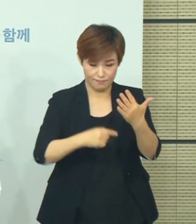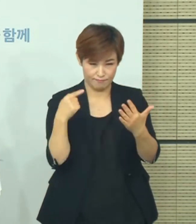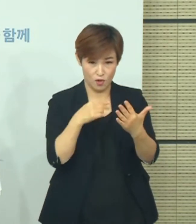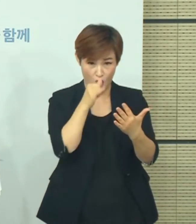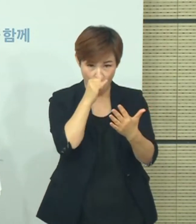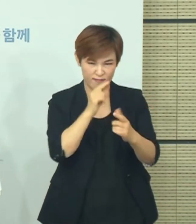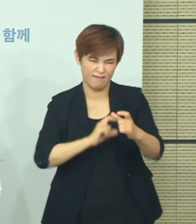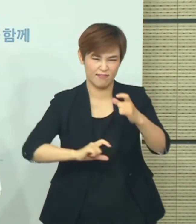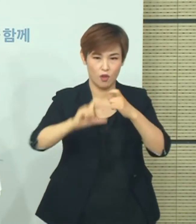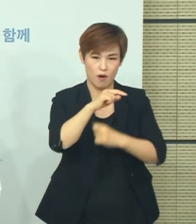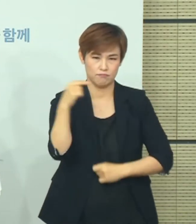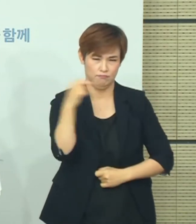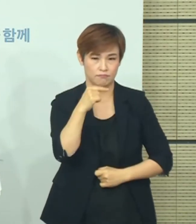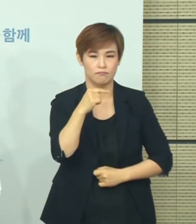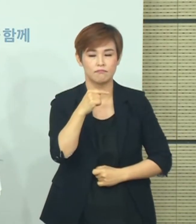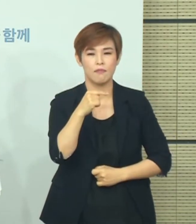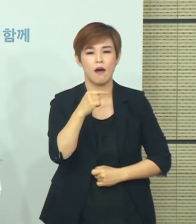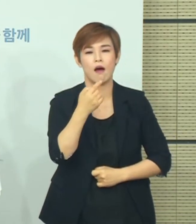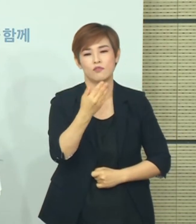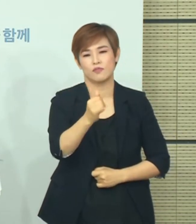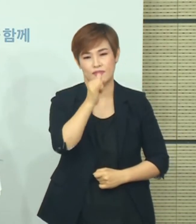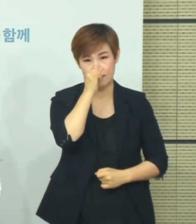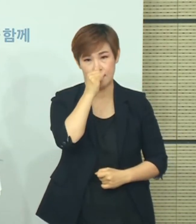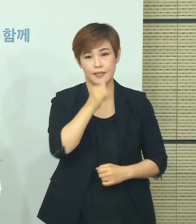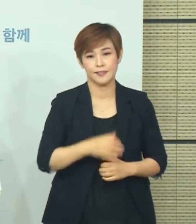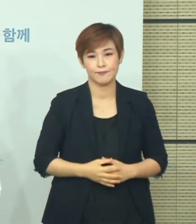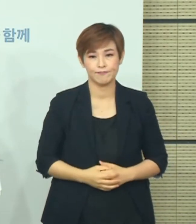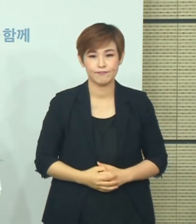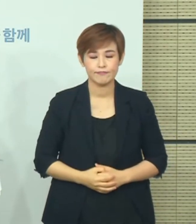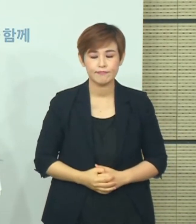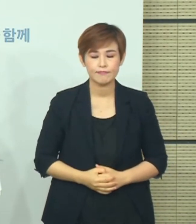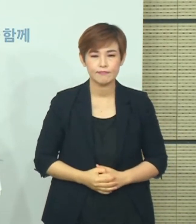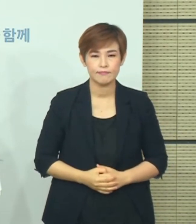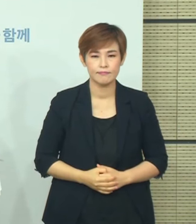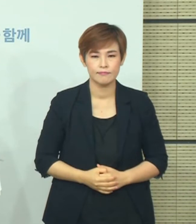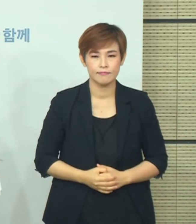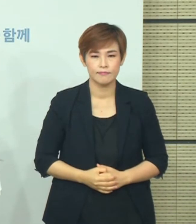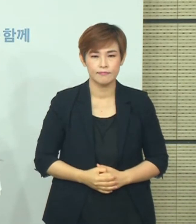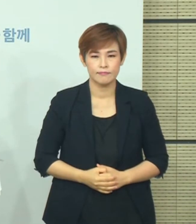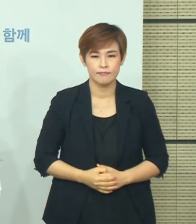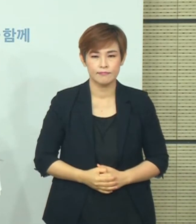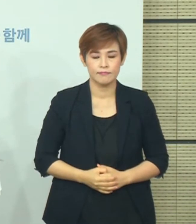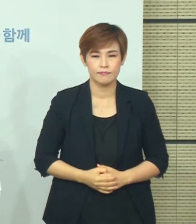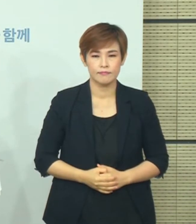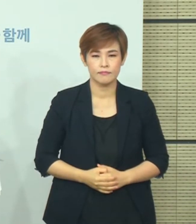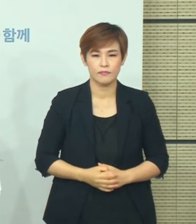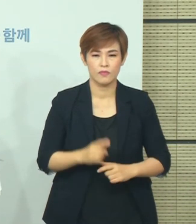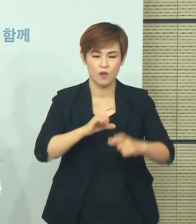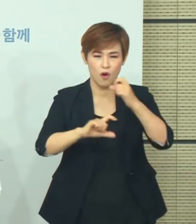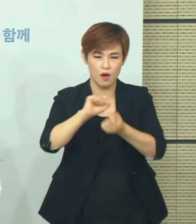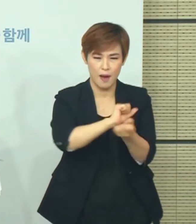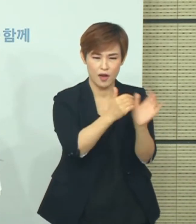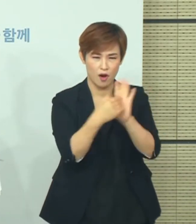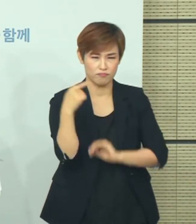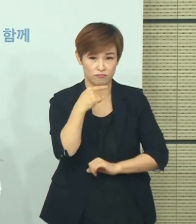방역 수칙 준수 조치를 추가로 시행하는 것을 권고하고자 합니다. 추가 방역